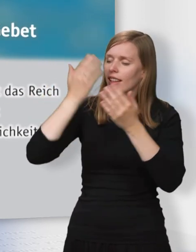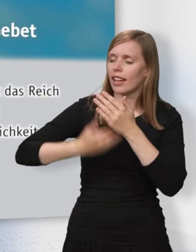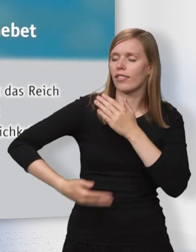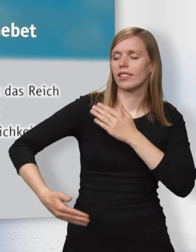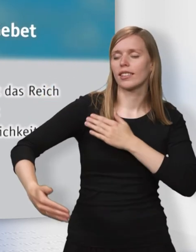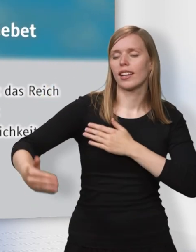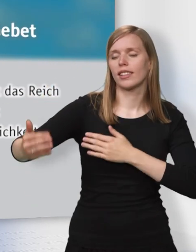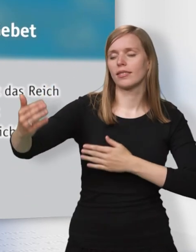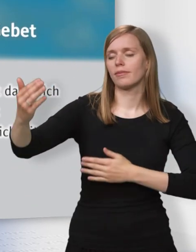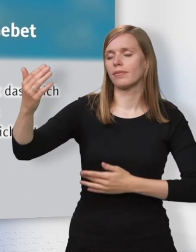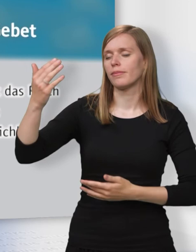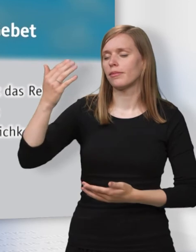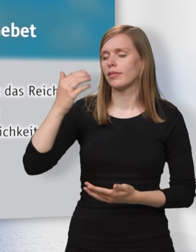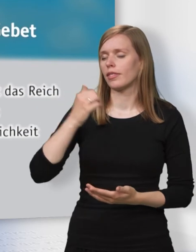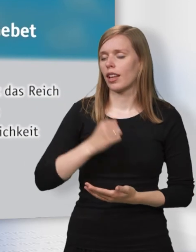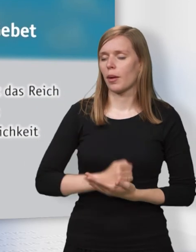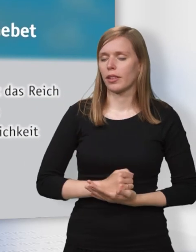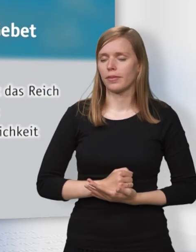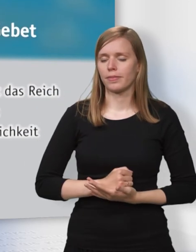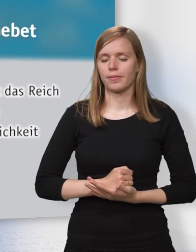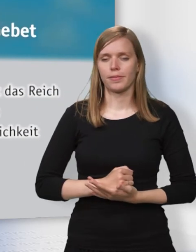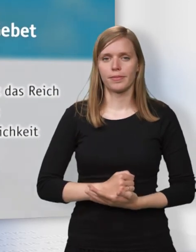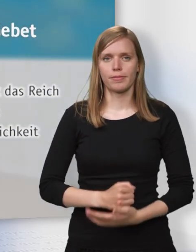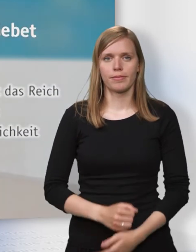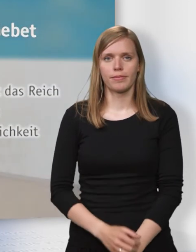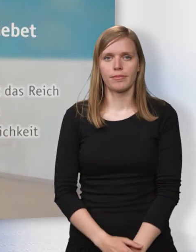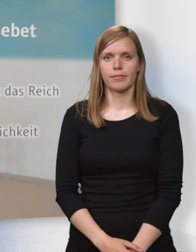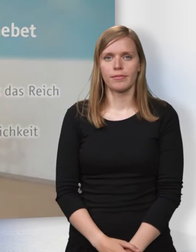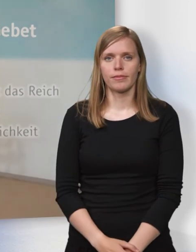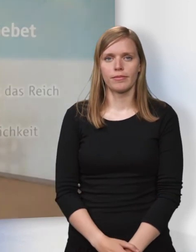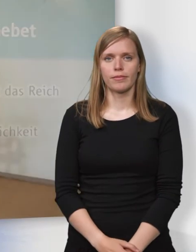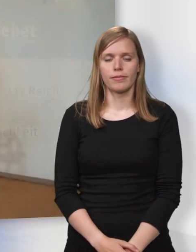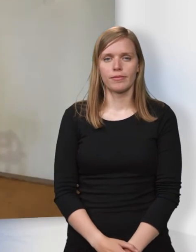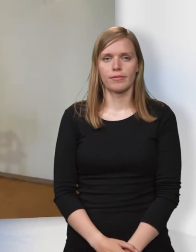in Ewigkeit. Amen.